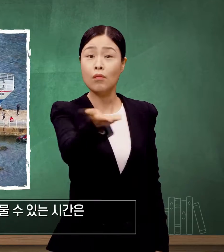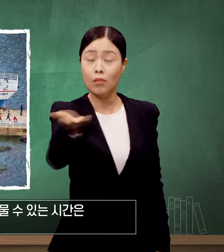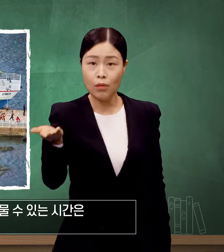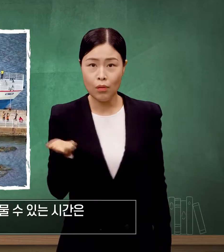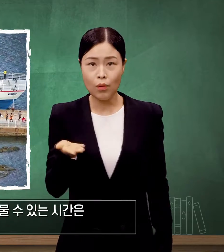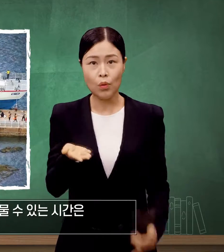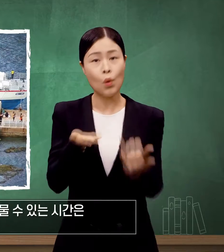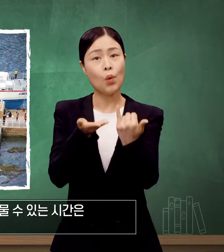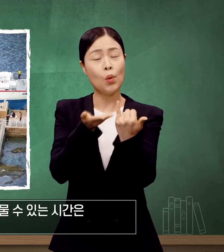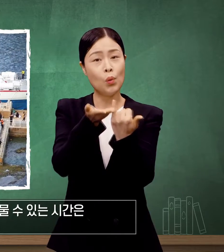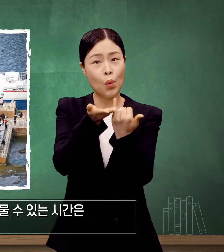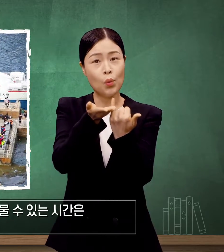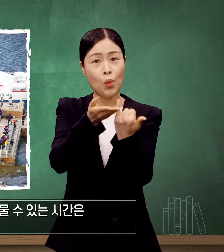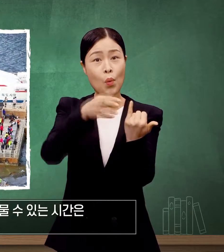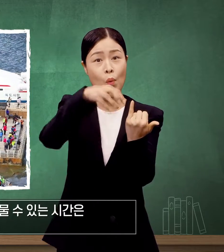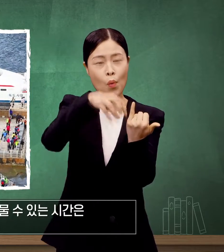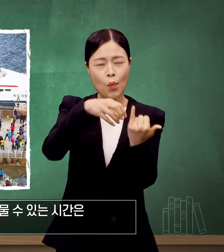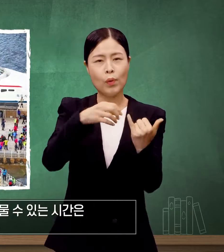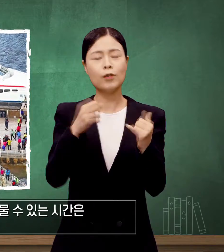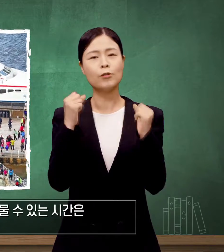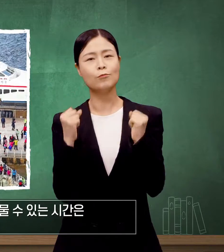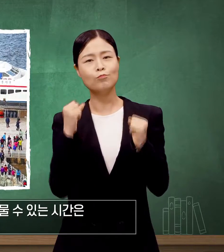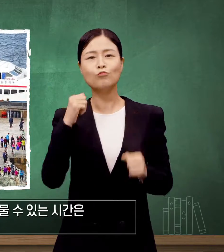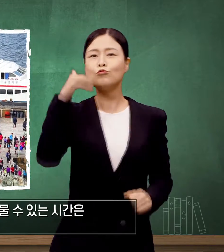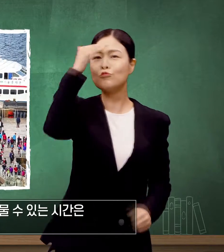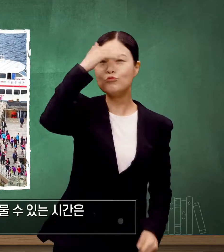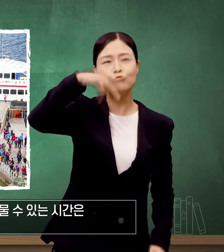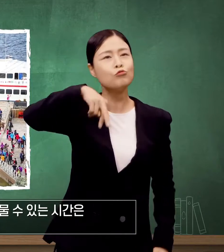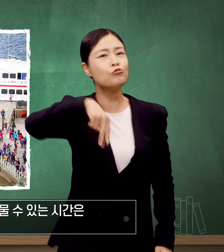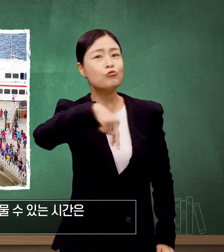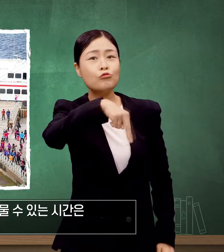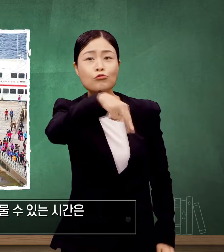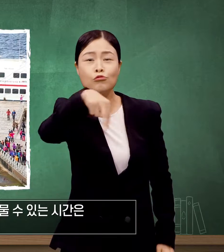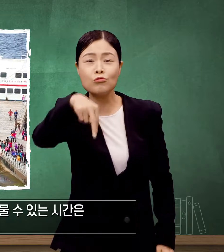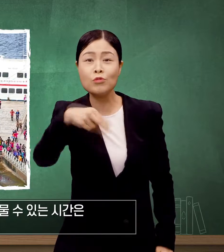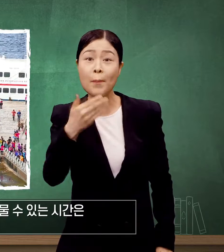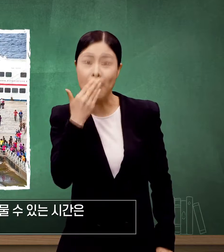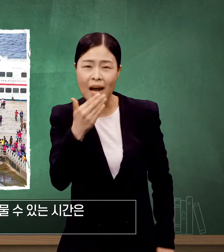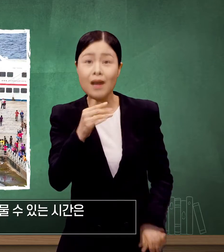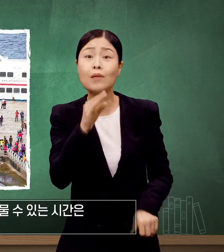여러분이 독도에 머물 수 있는 시간은 약 30분 정도예요